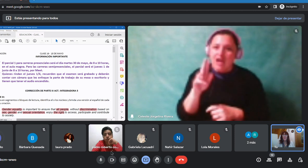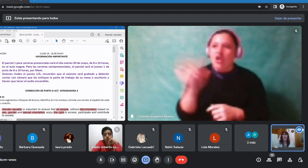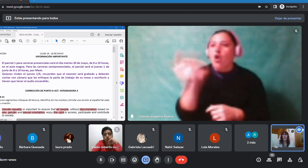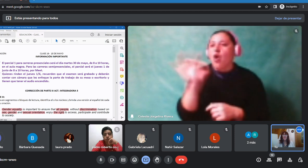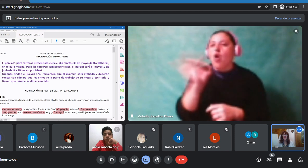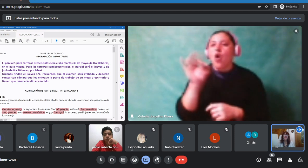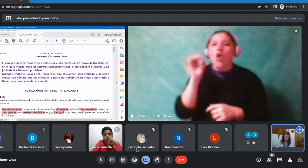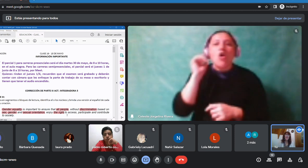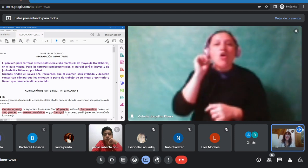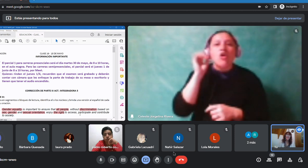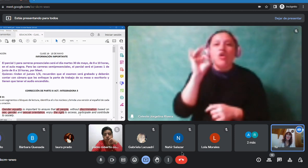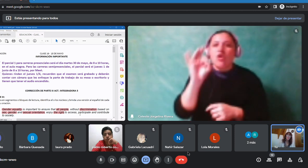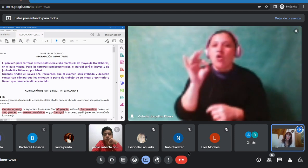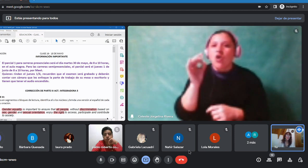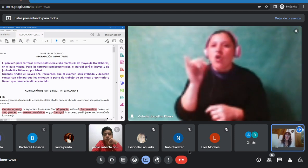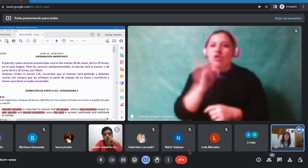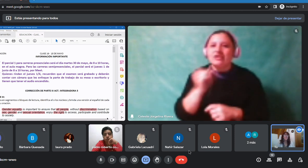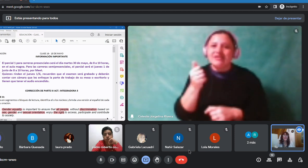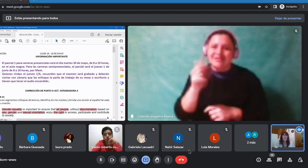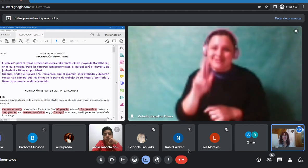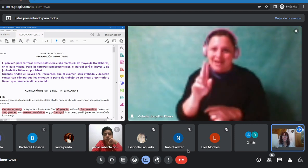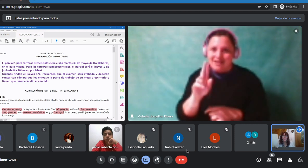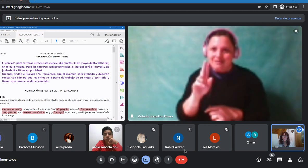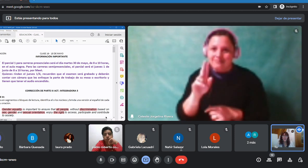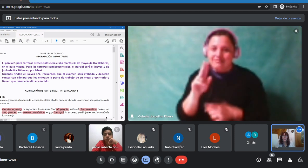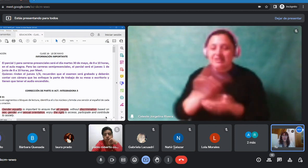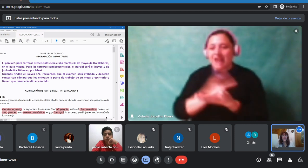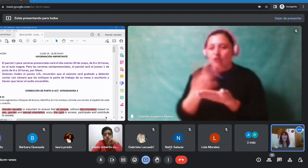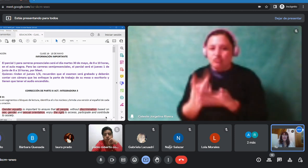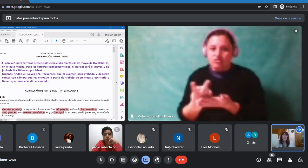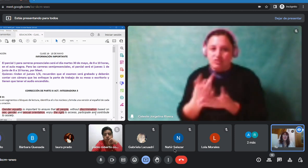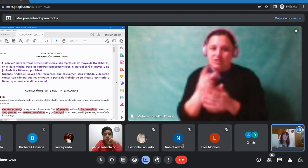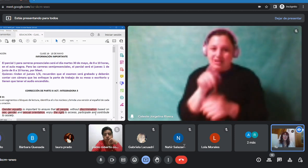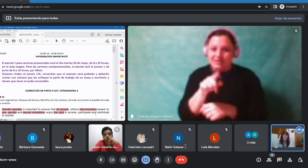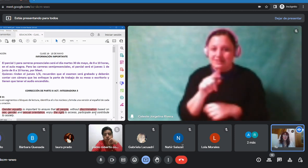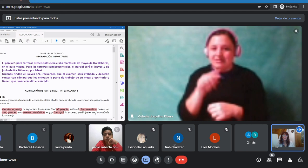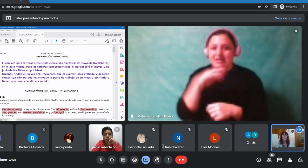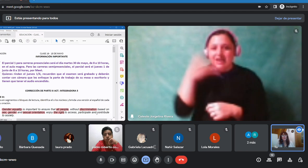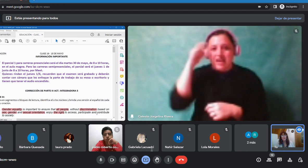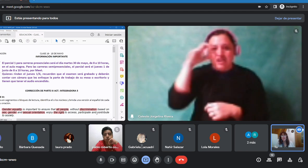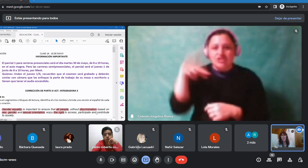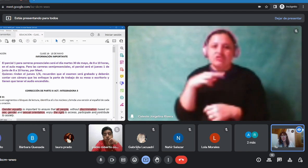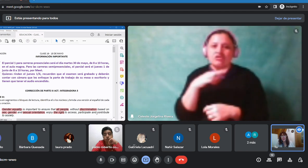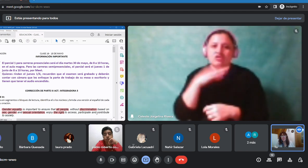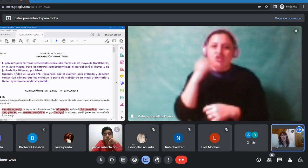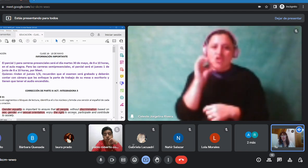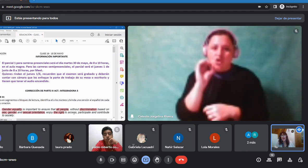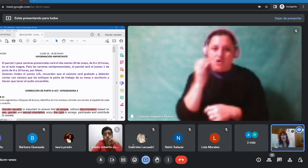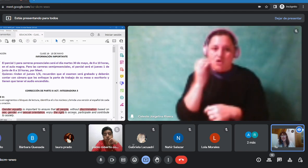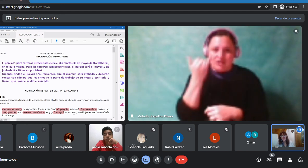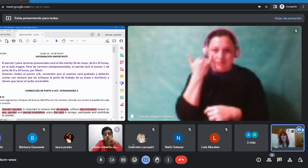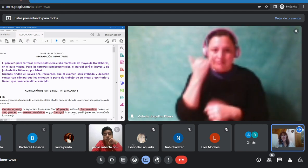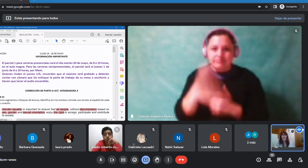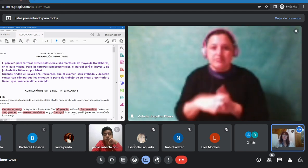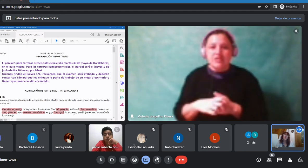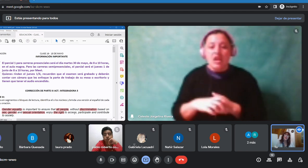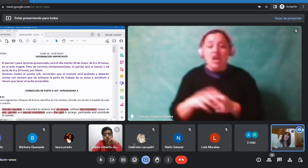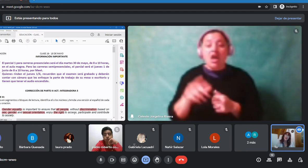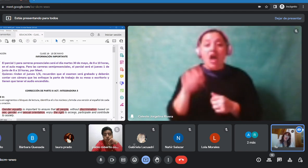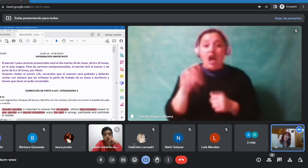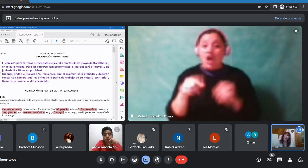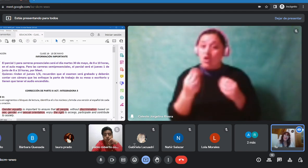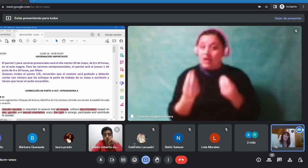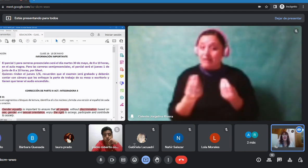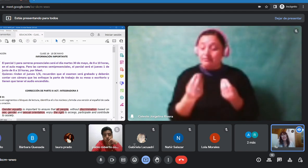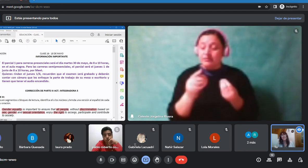Bien. Fíjense que acá tenemos una enumeración. Y tenemos una duda, por ejemplo, access es